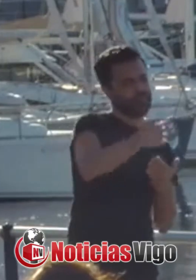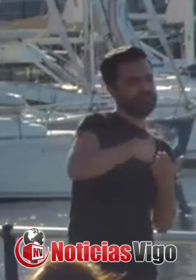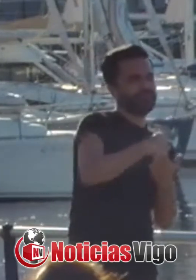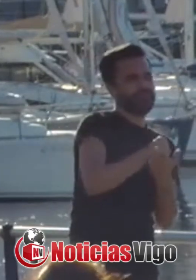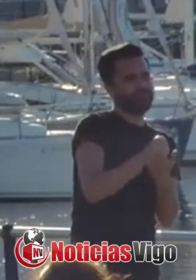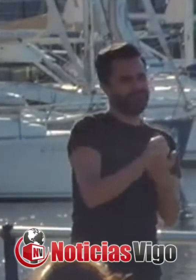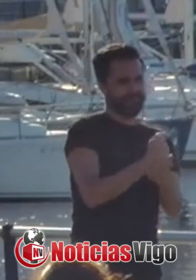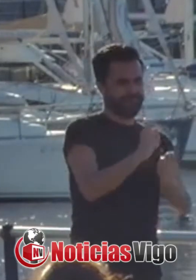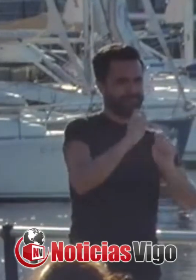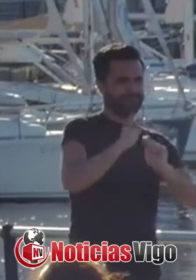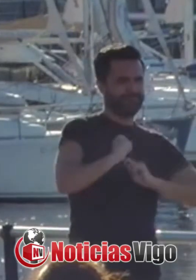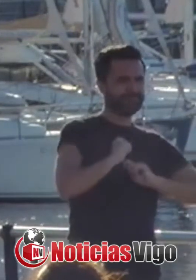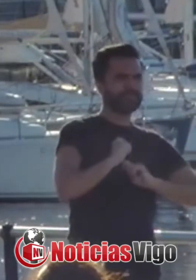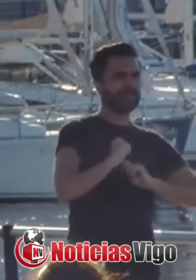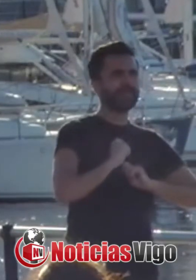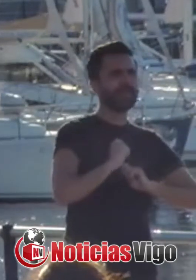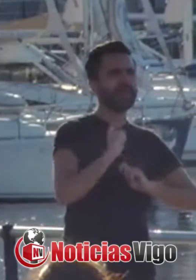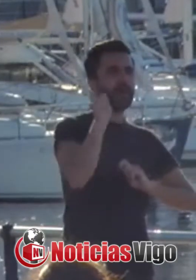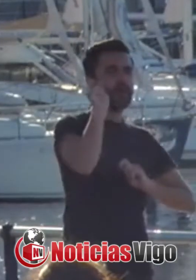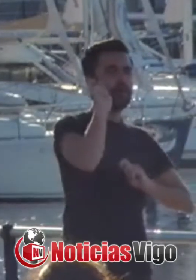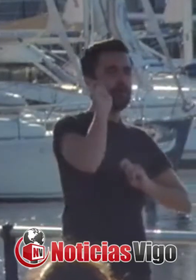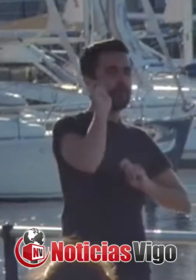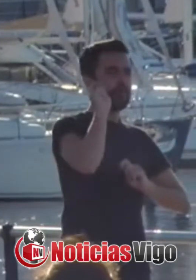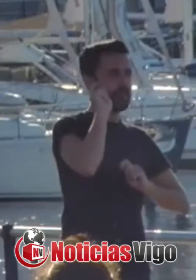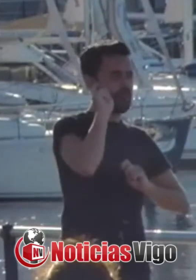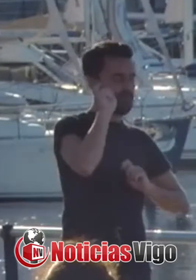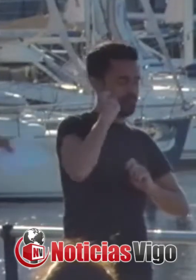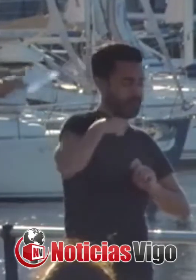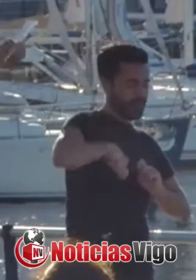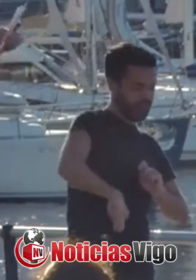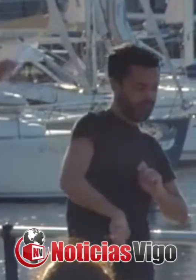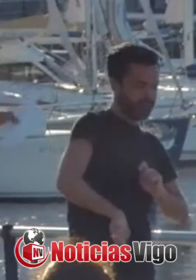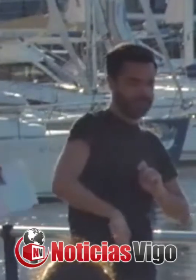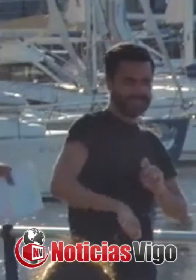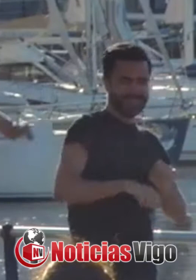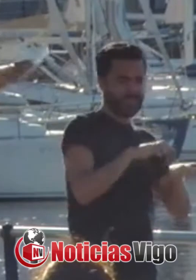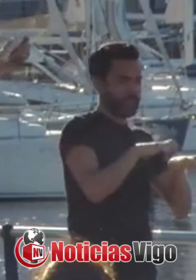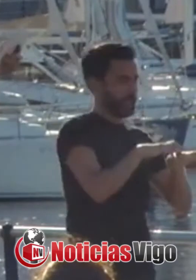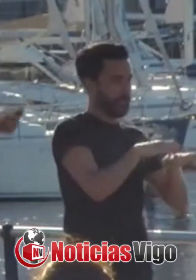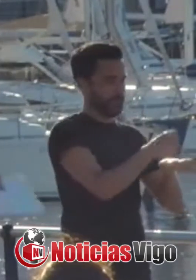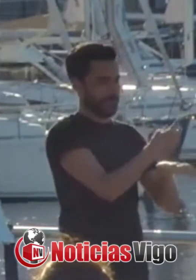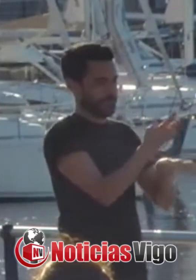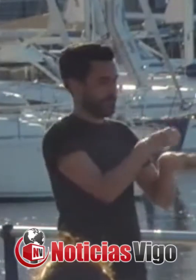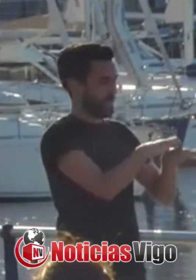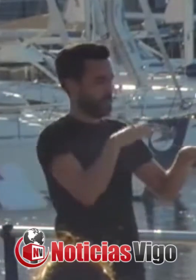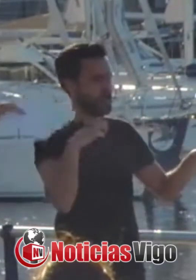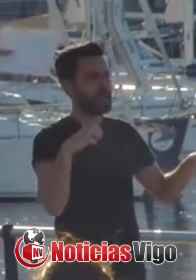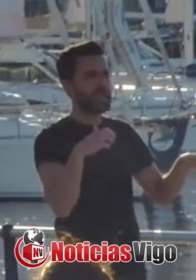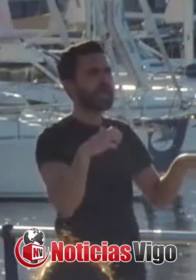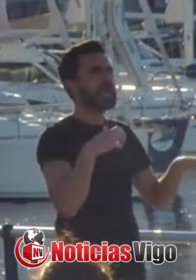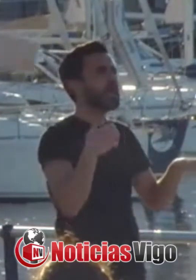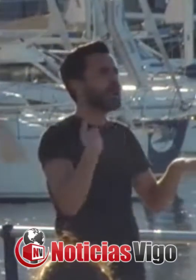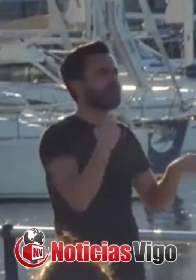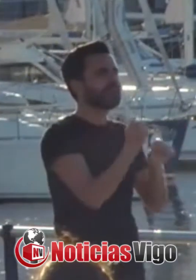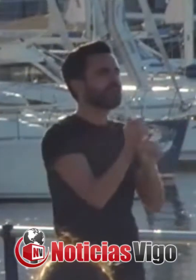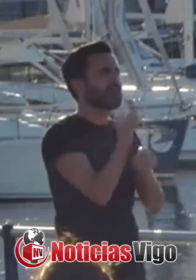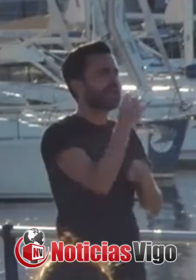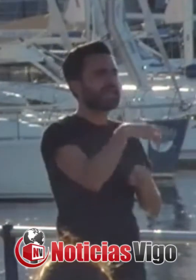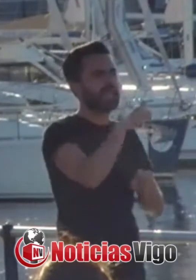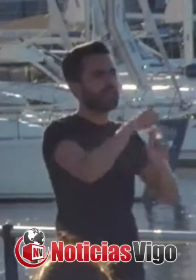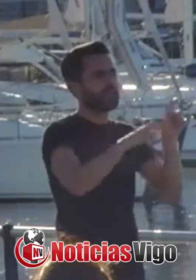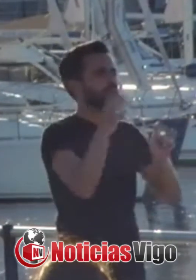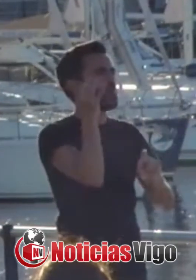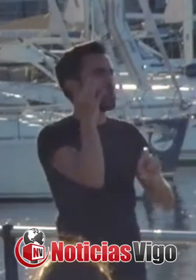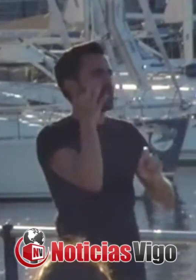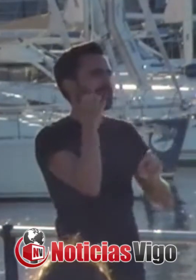esas profesións están ocupadas mayoritariamente por mulleres precarias, porque cando veñen